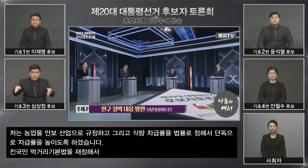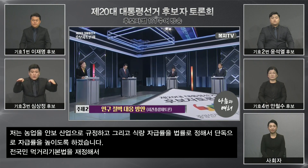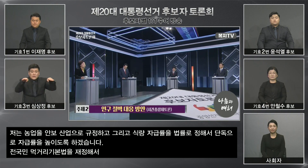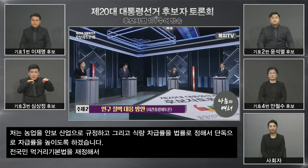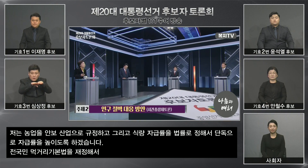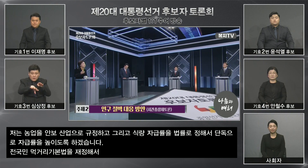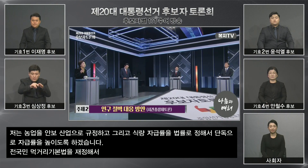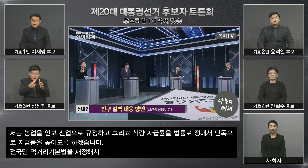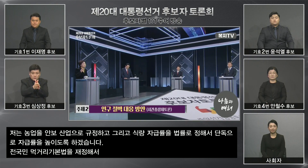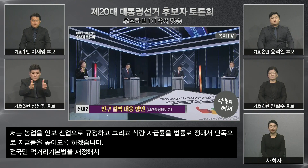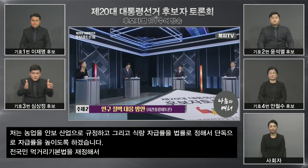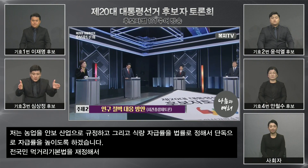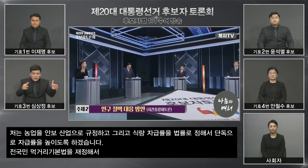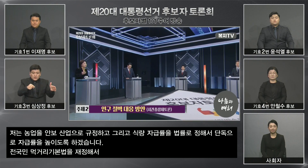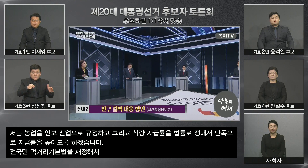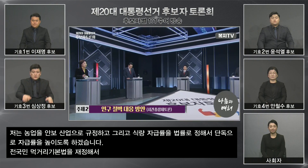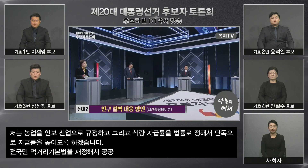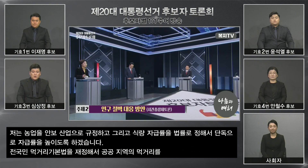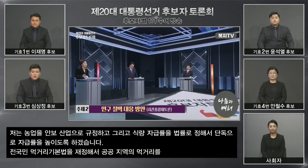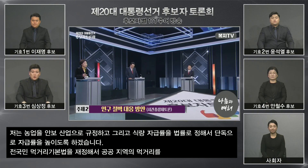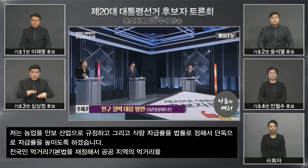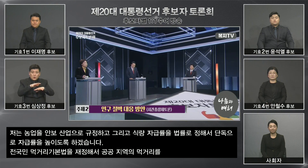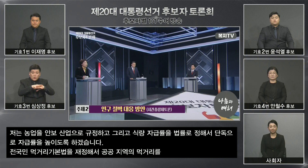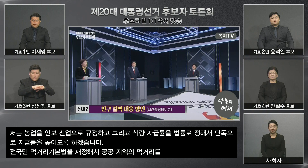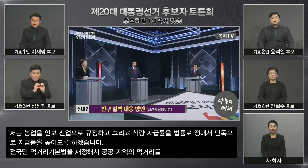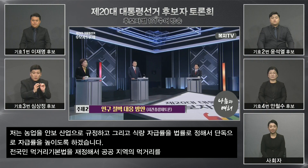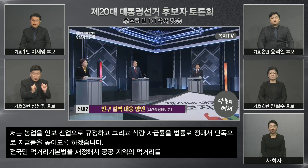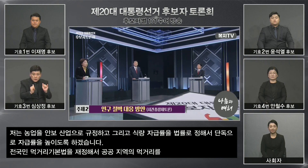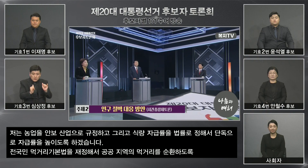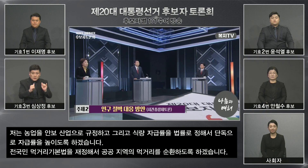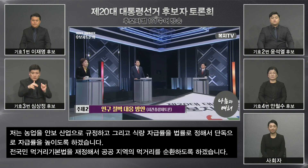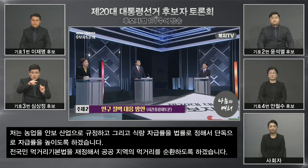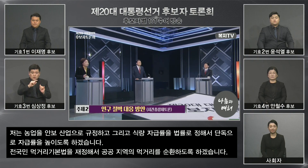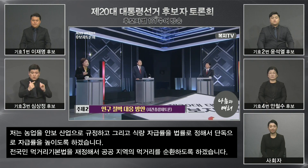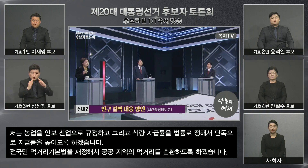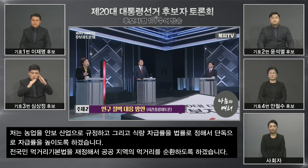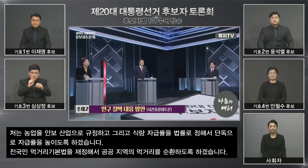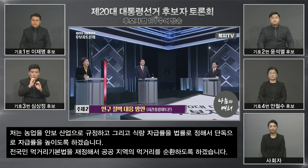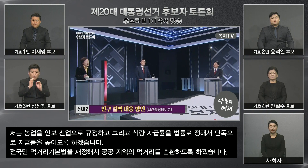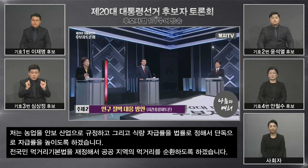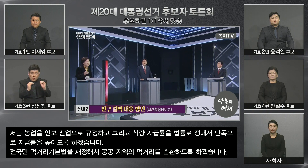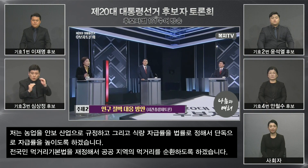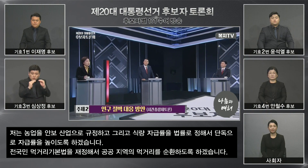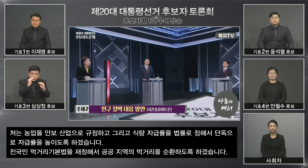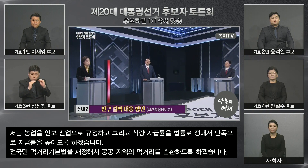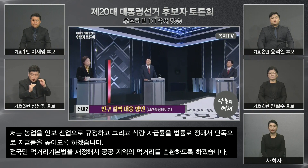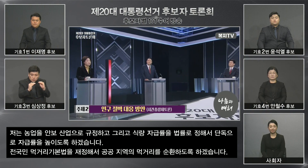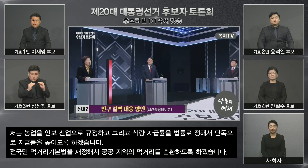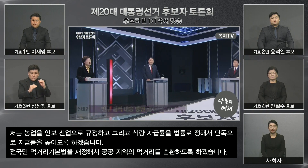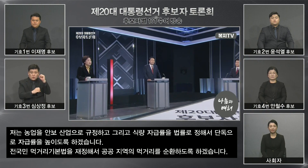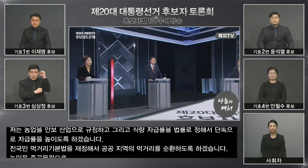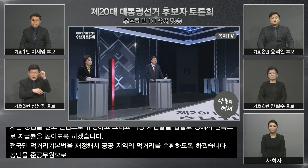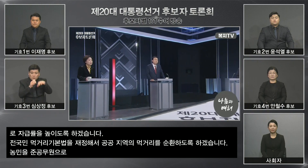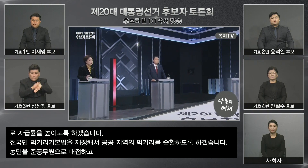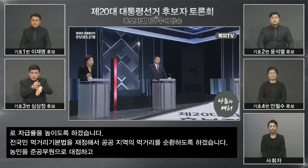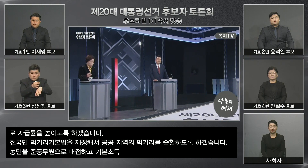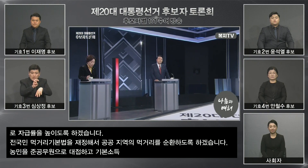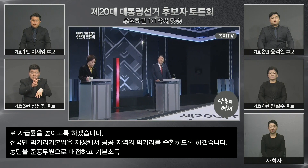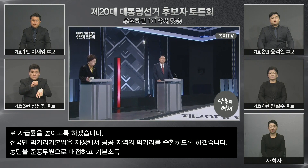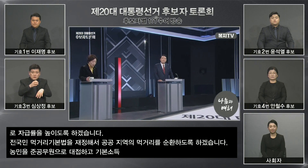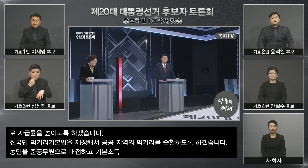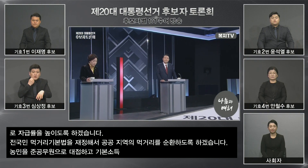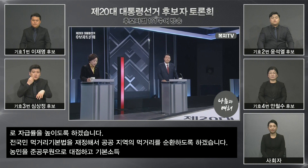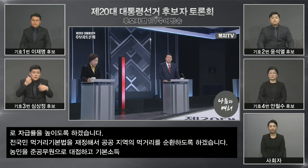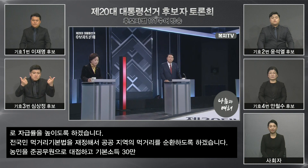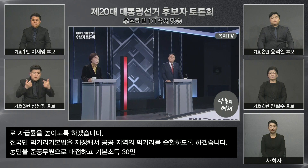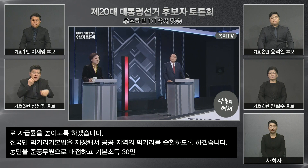하겠습니다. 농민을 준공무원으로 대접하고 기본수당 30만 원씩을 월별로